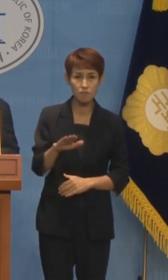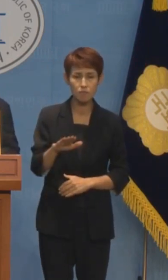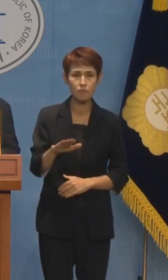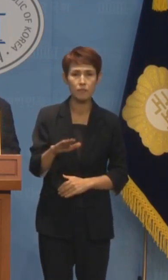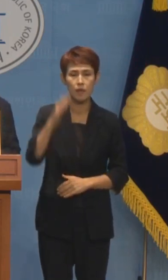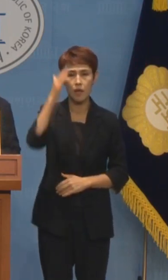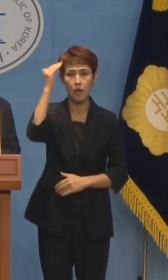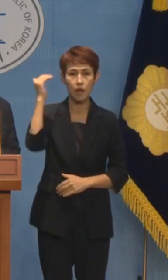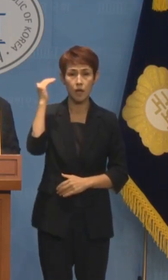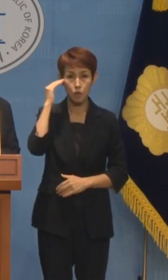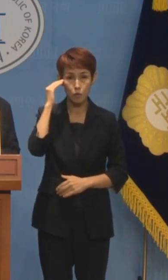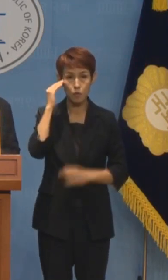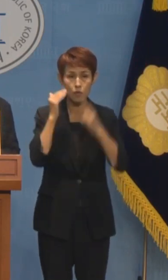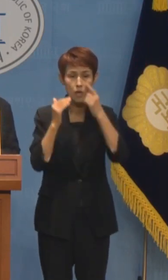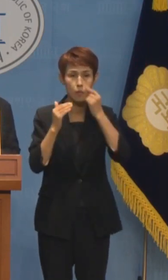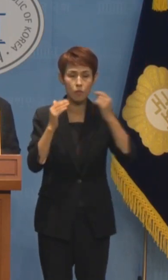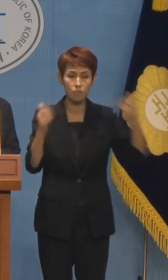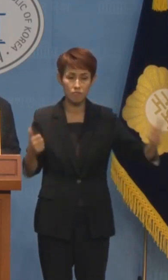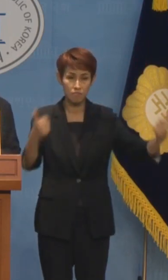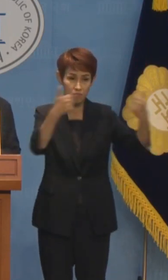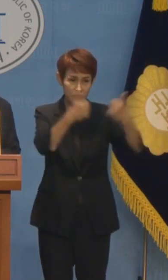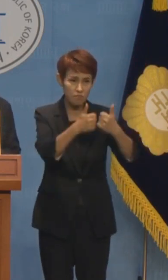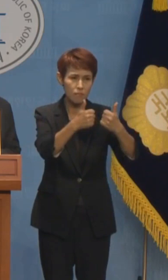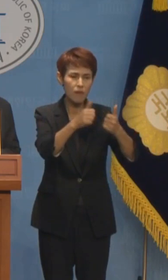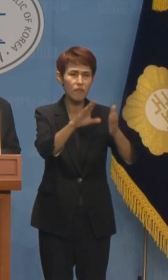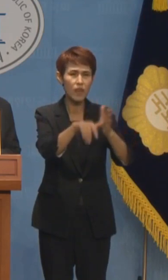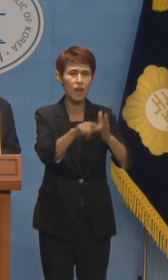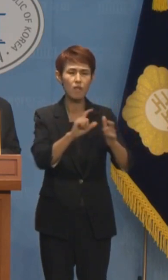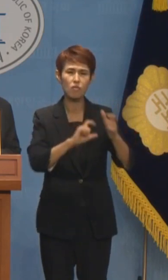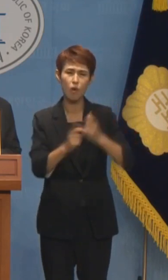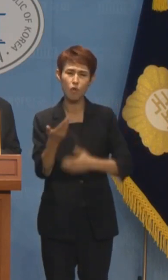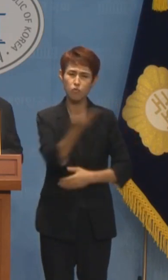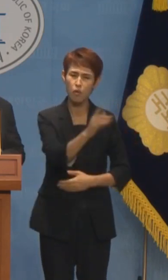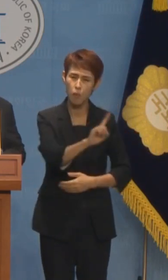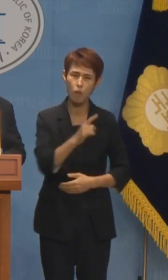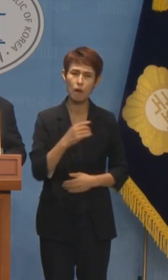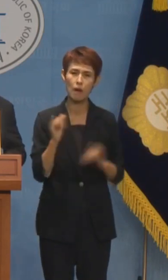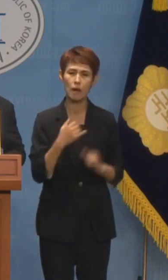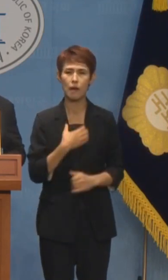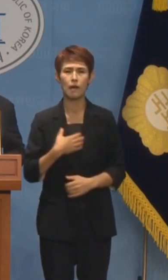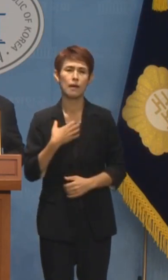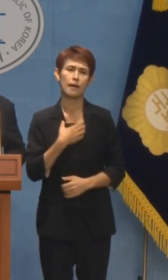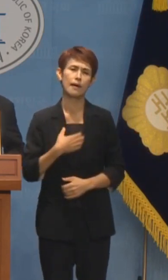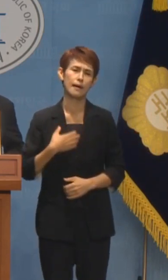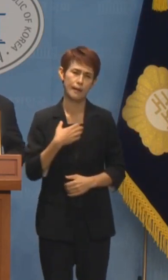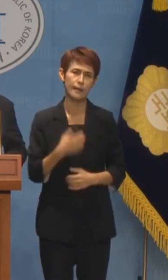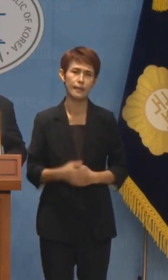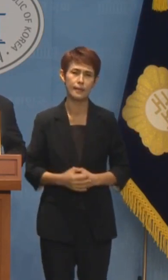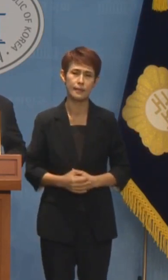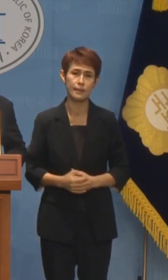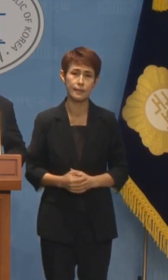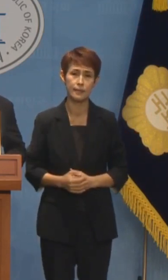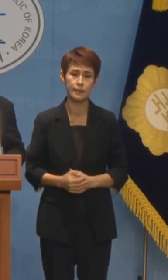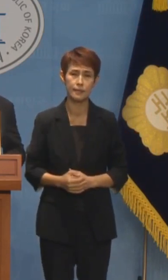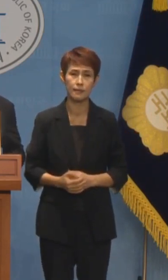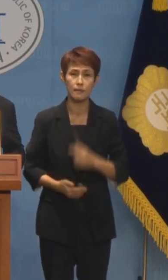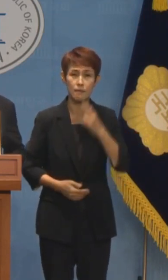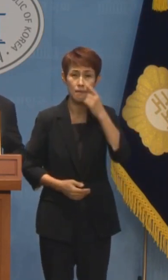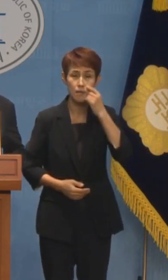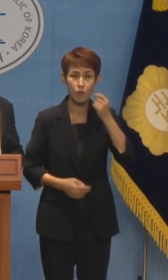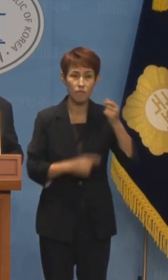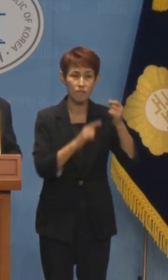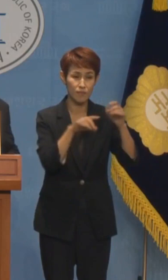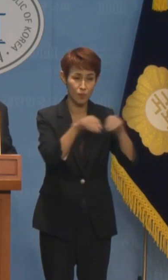한일 정상회담을 통해서 또 무엇을 더내어 줄 것인가 우려가 깊습니다 어 기시다 대한